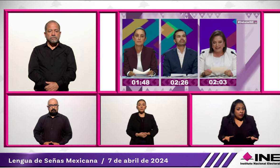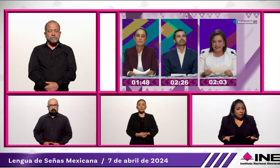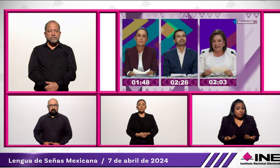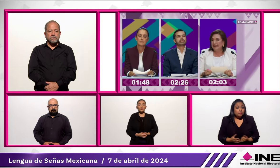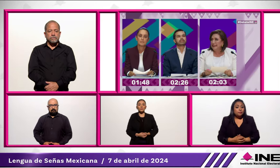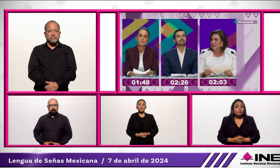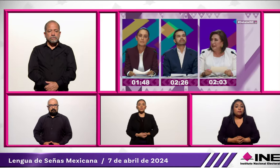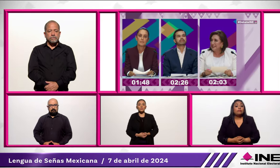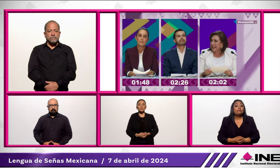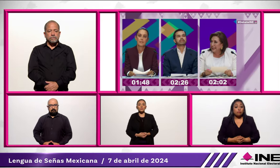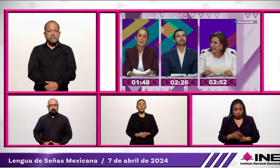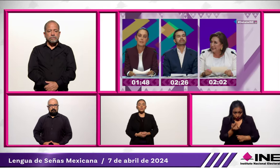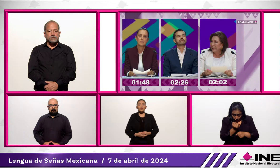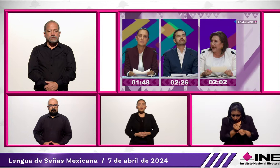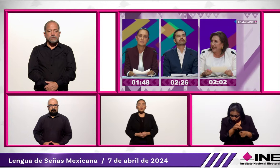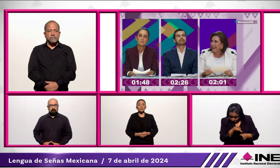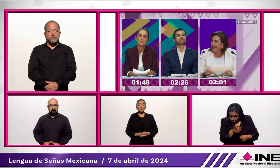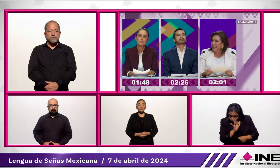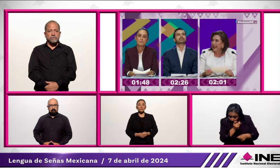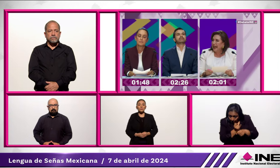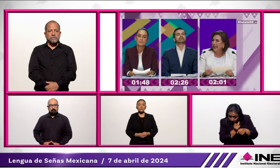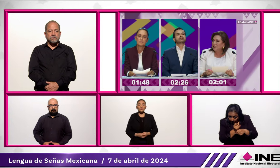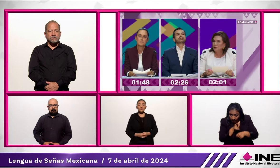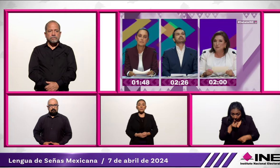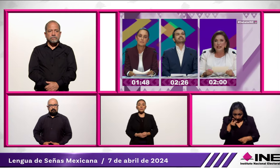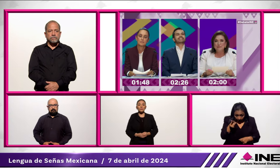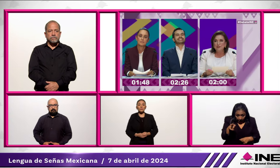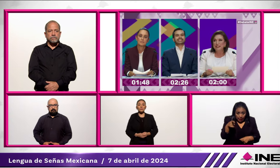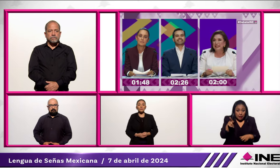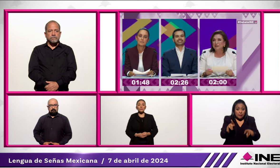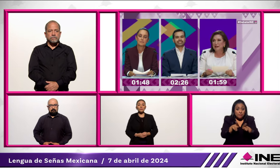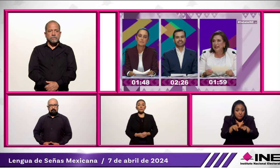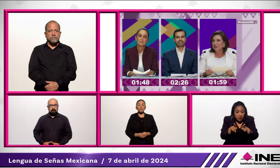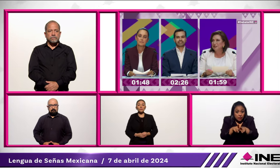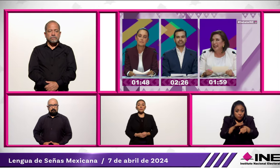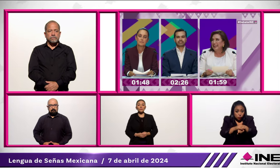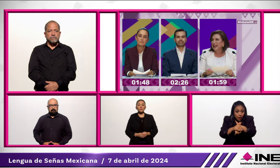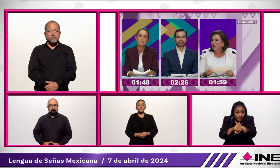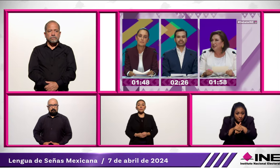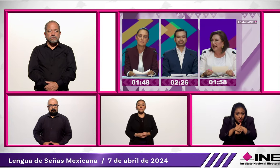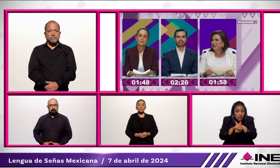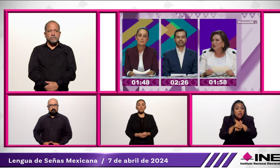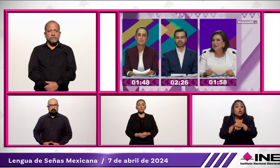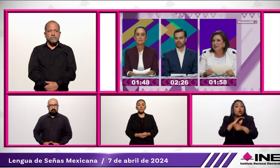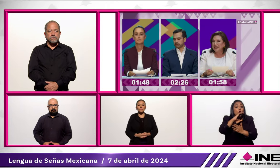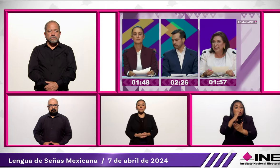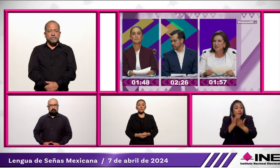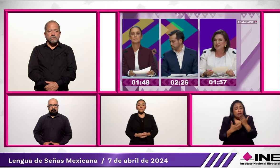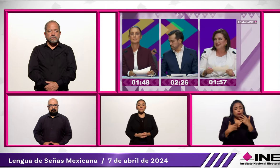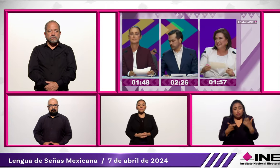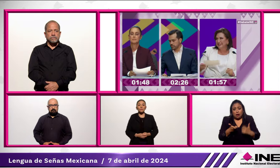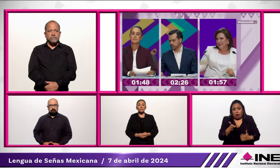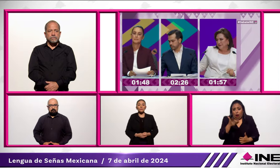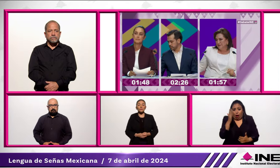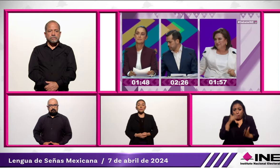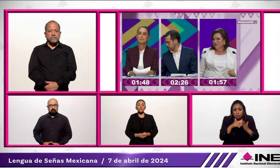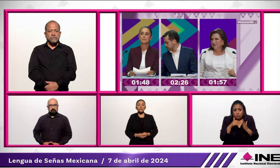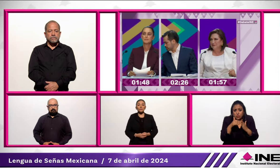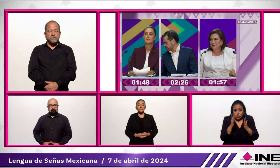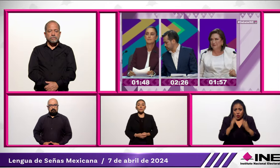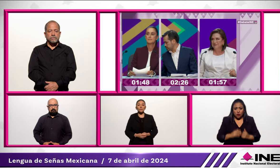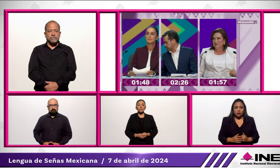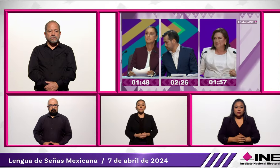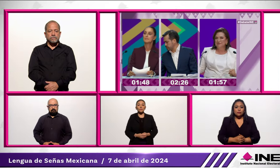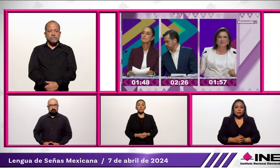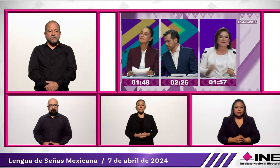¿los investigarías a él, a sus primos y a sus amigos de contratos millonarios?